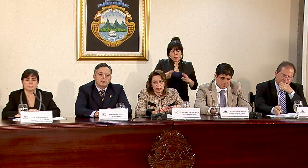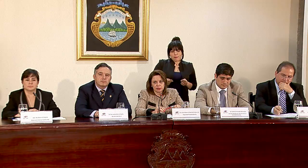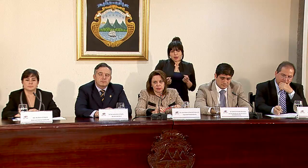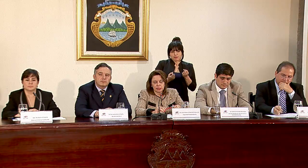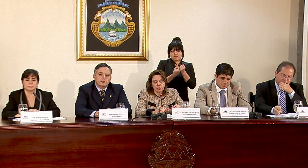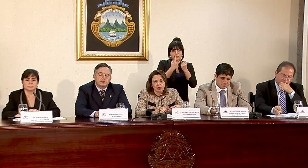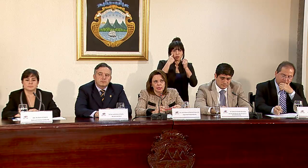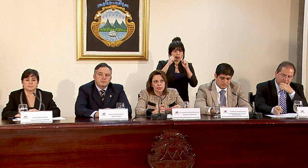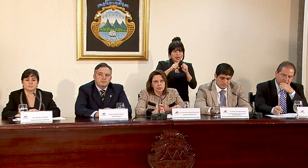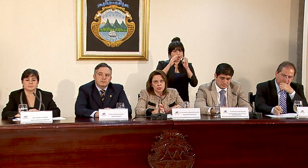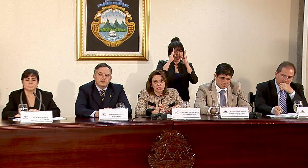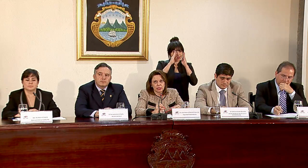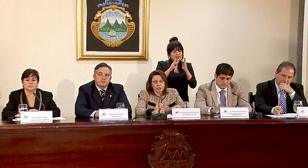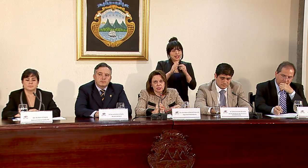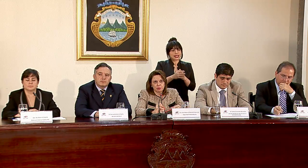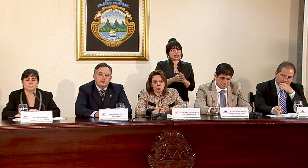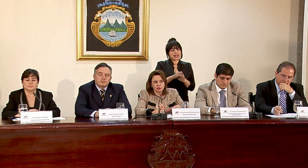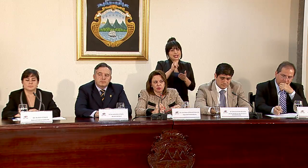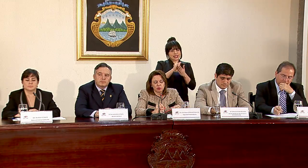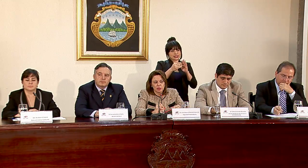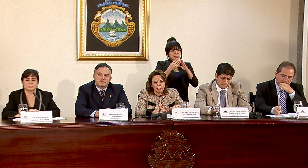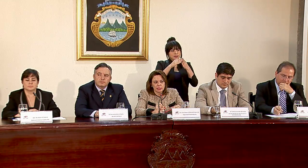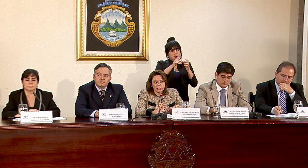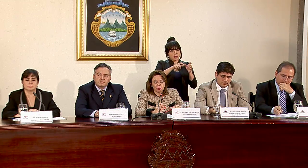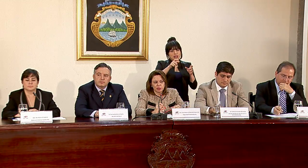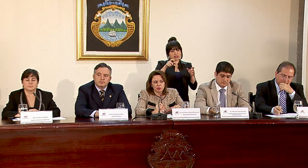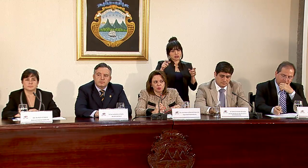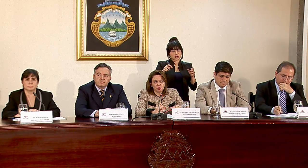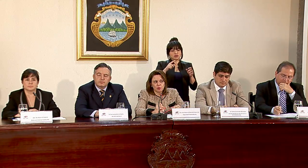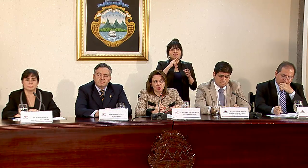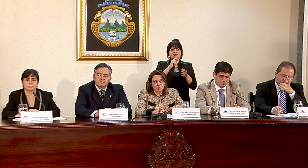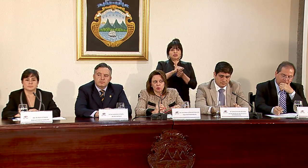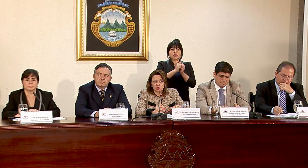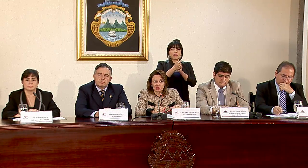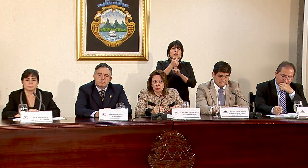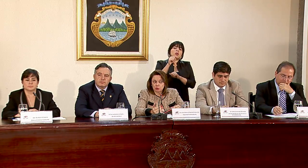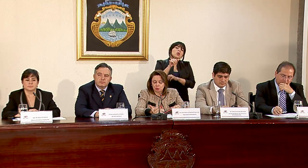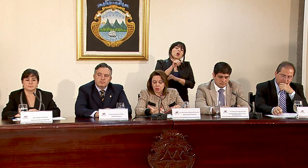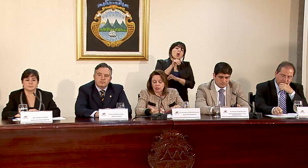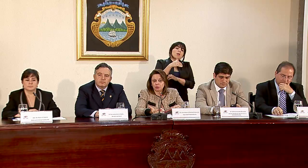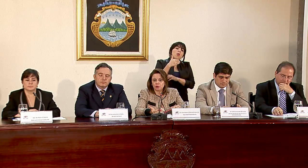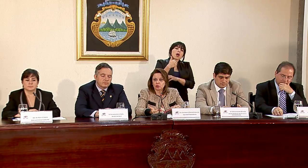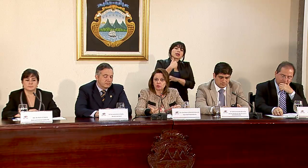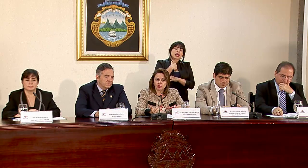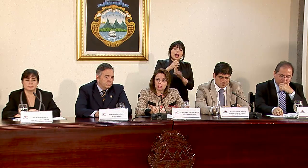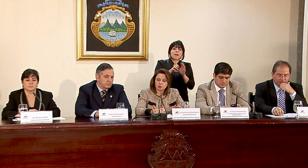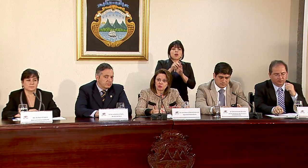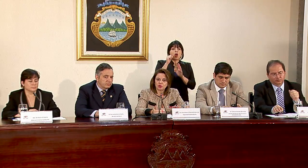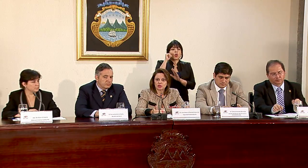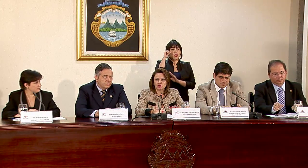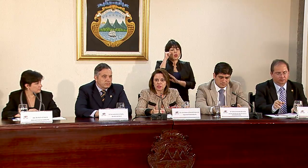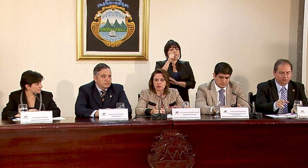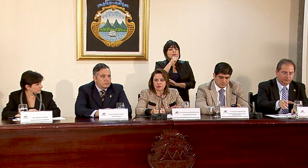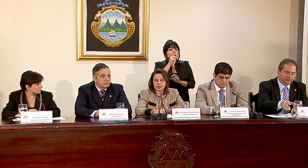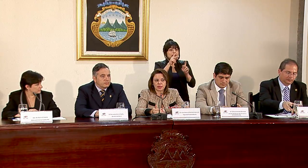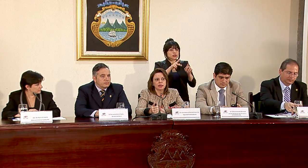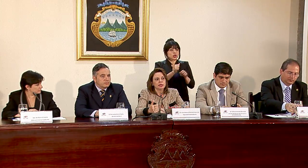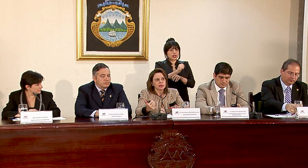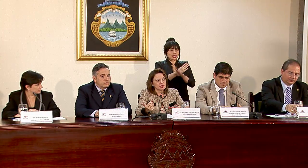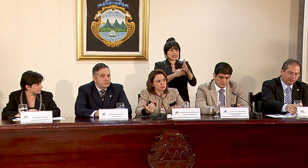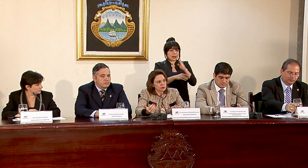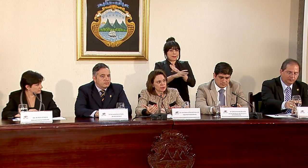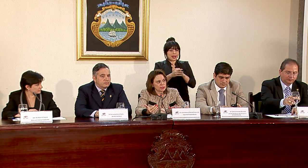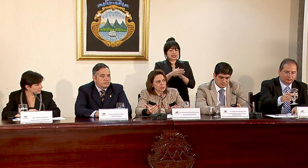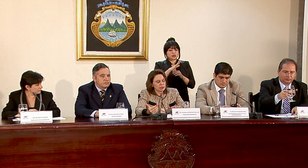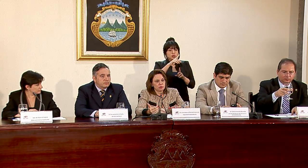para poder atender esta población, que se convierte un poco igual como cuando atendemos, por ejemplo, adultos mayores o personas con discapacidad,